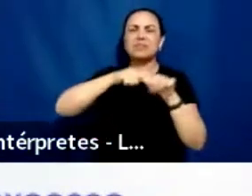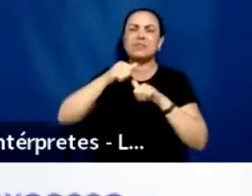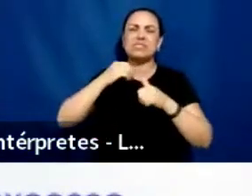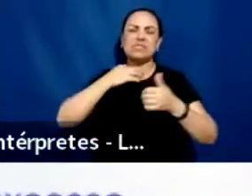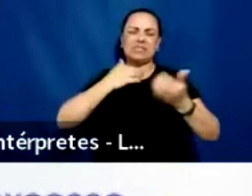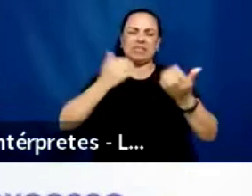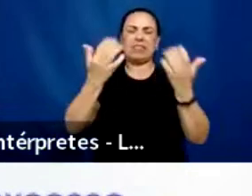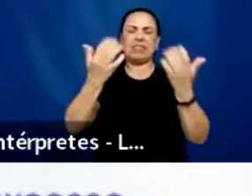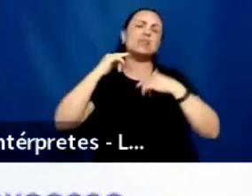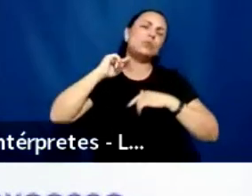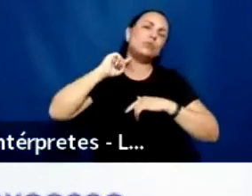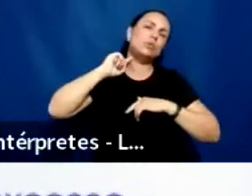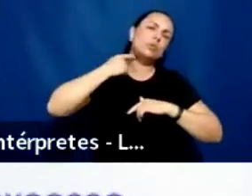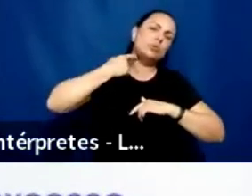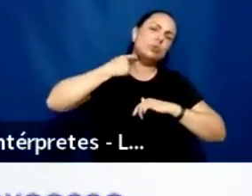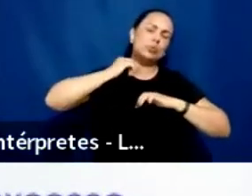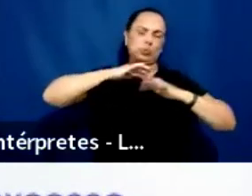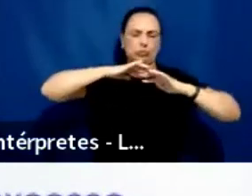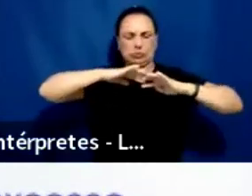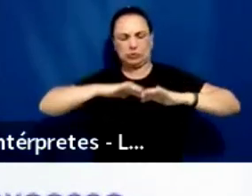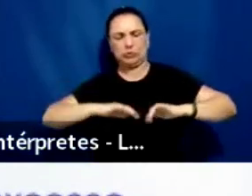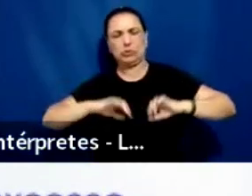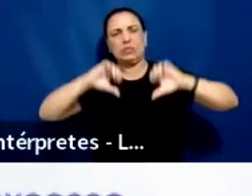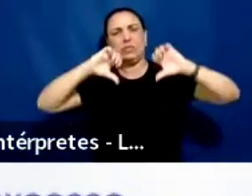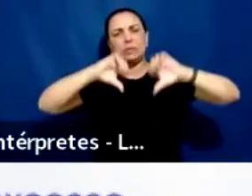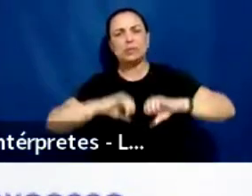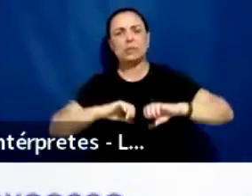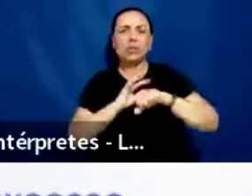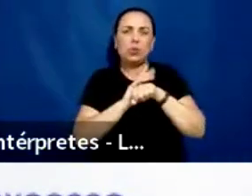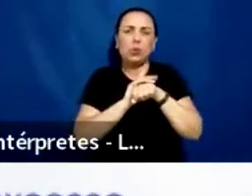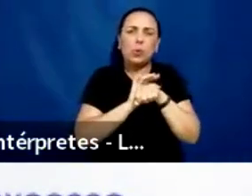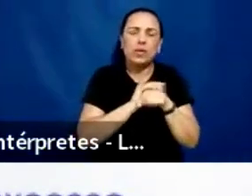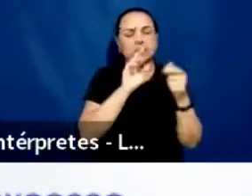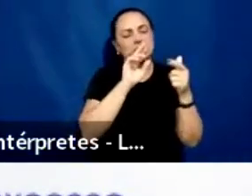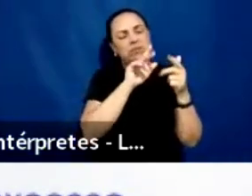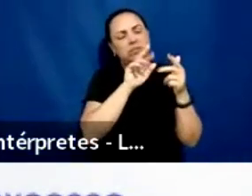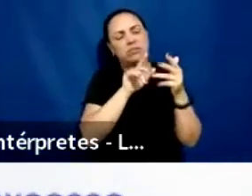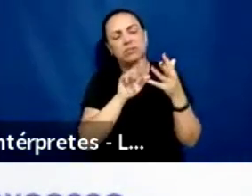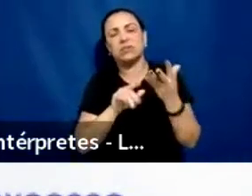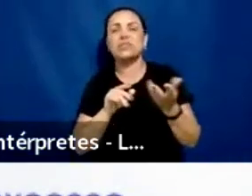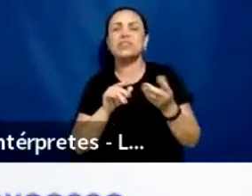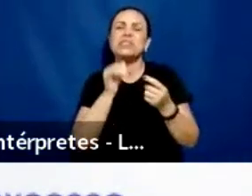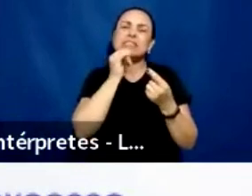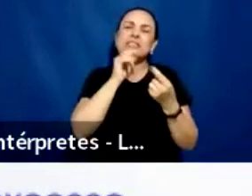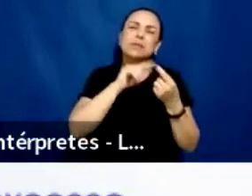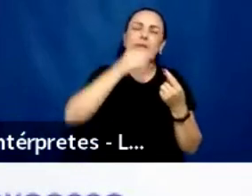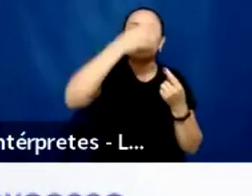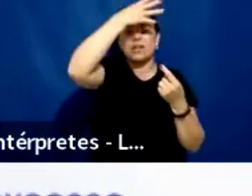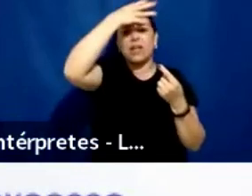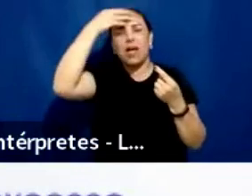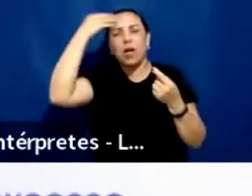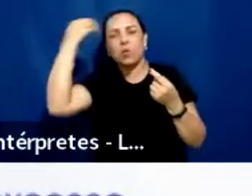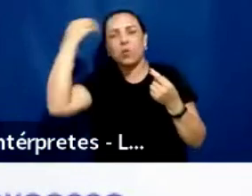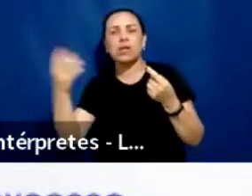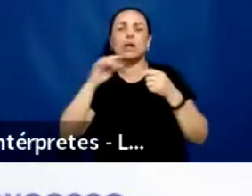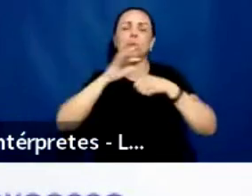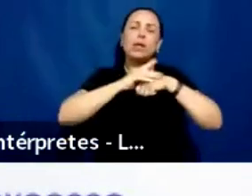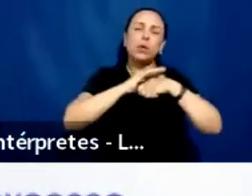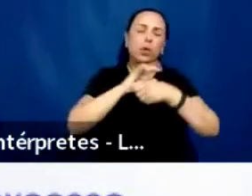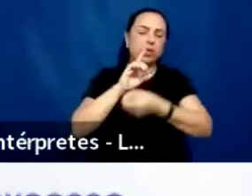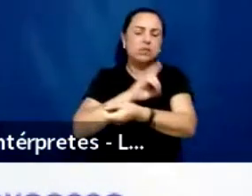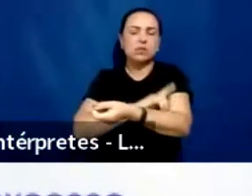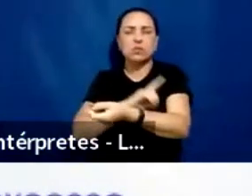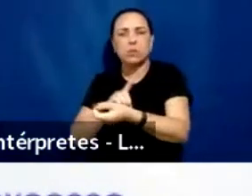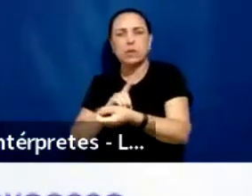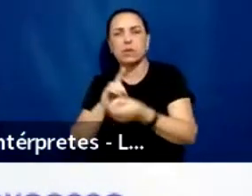e desenvolvendo assim, fazendo com que nós desenvolvamos doenças como o Alzheimer, o câncer, diabetes,